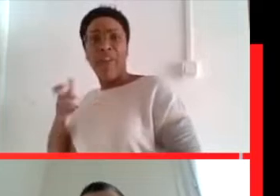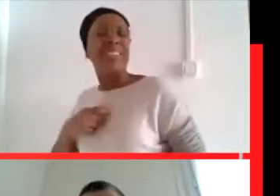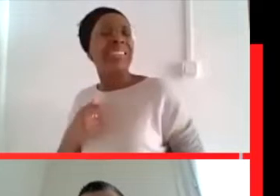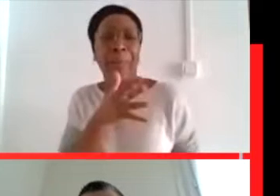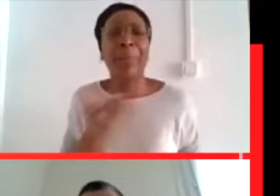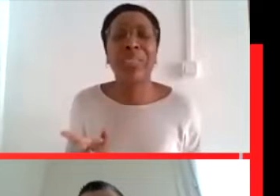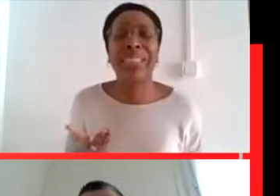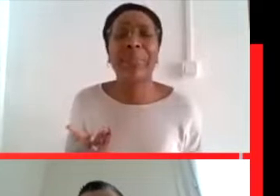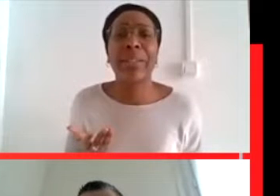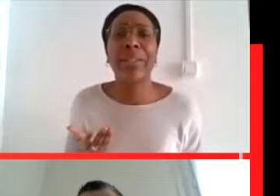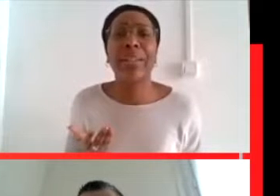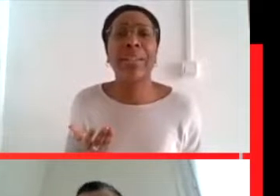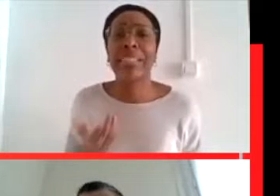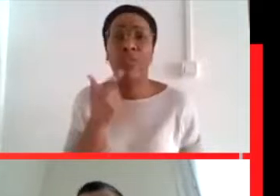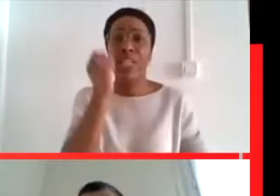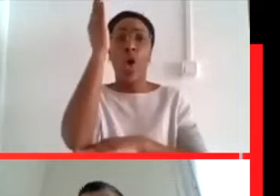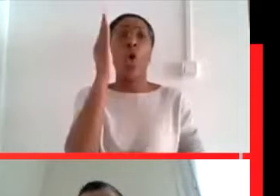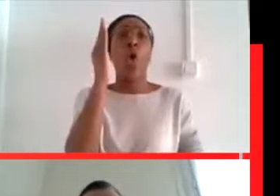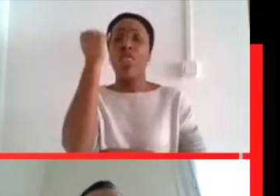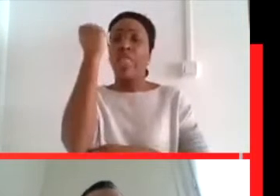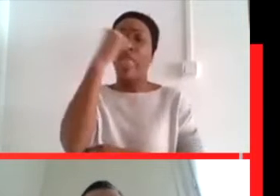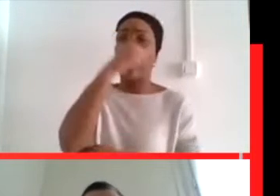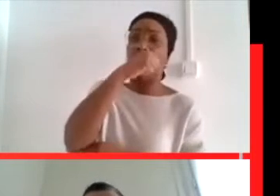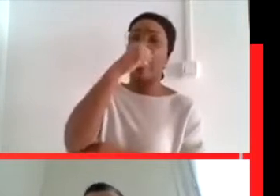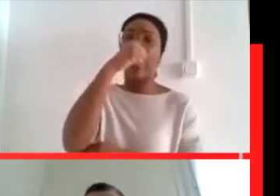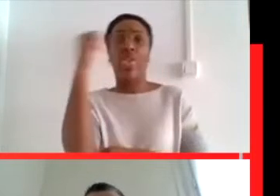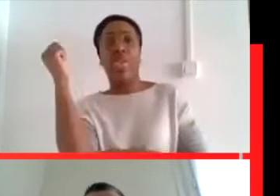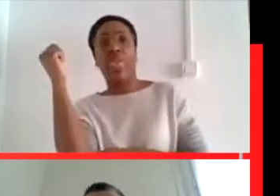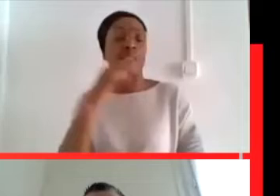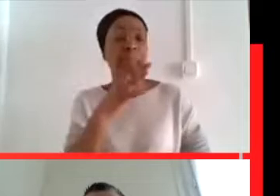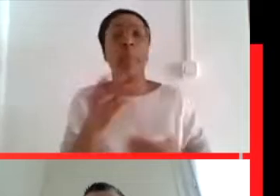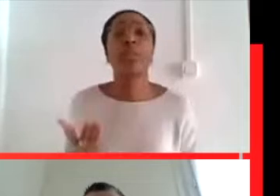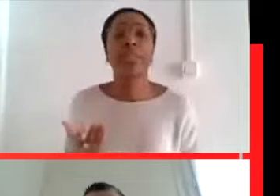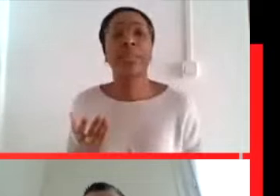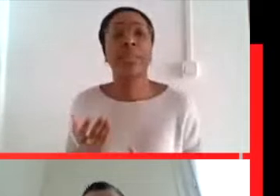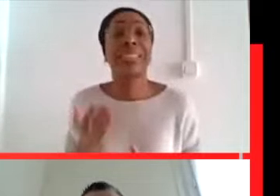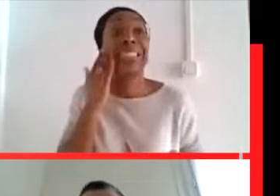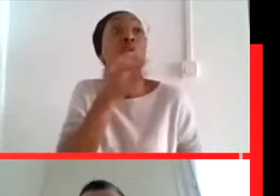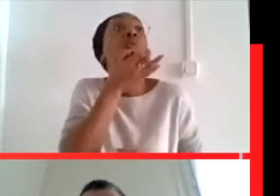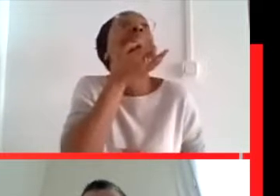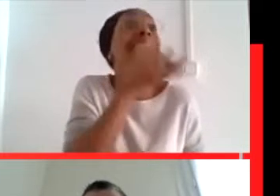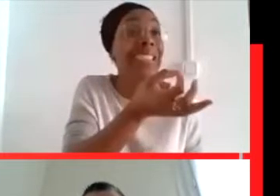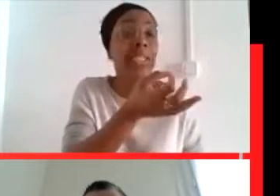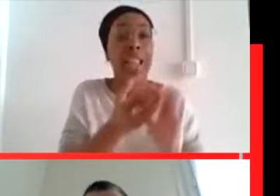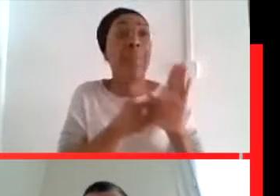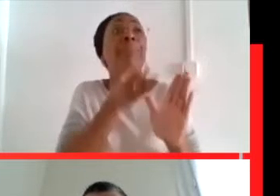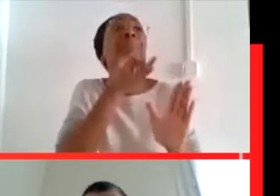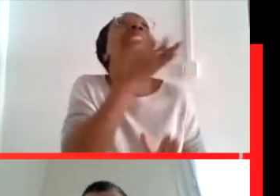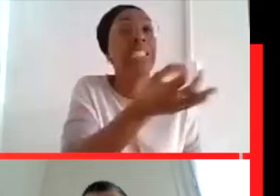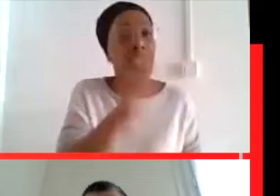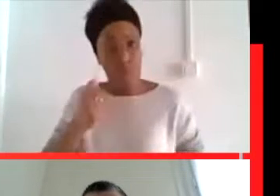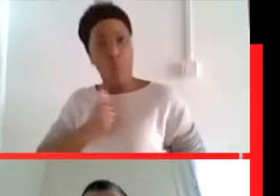Alors à ce moment-là, la colonne, elle était complètement tordue et personne ne les aurait suivis. Et leur influence aurait été détruite.